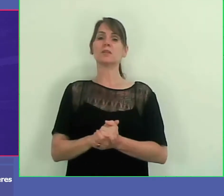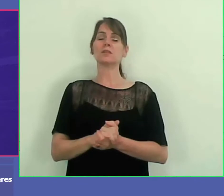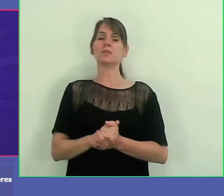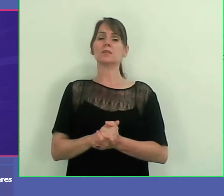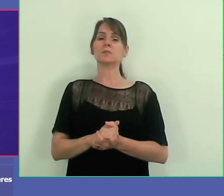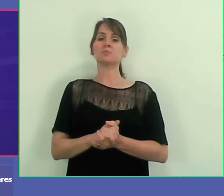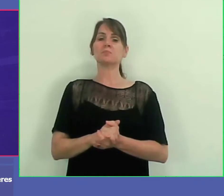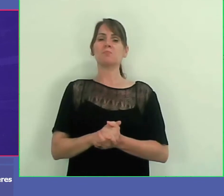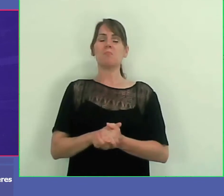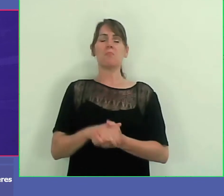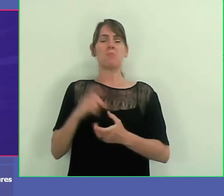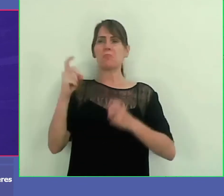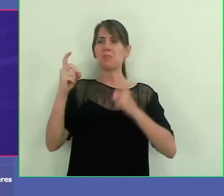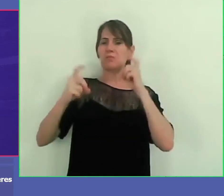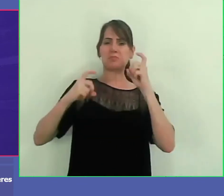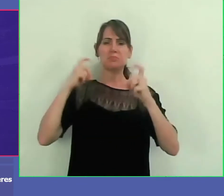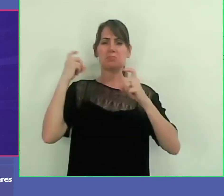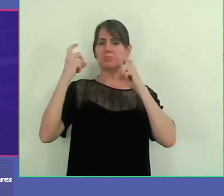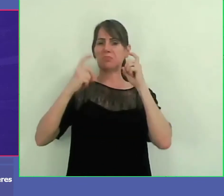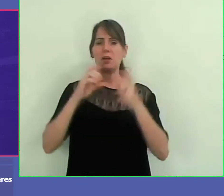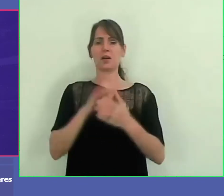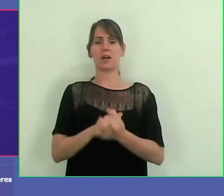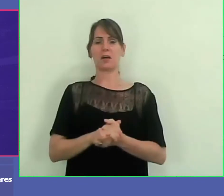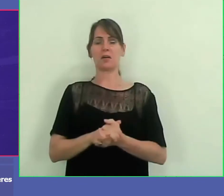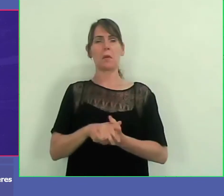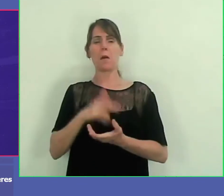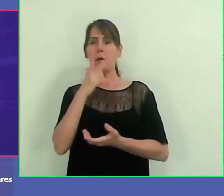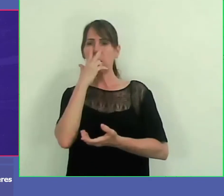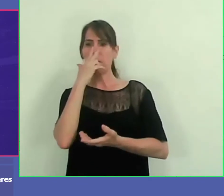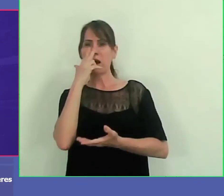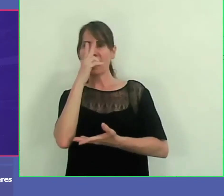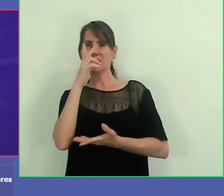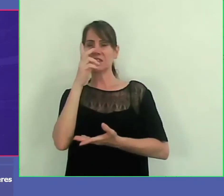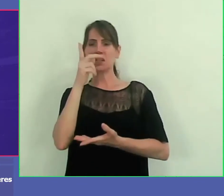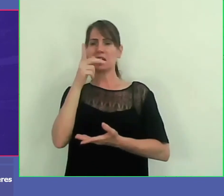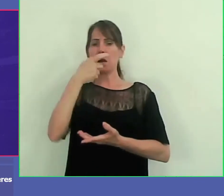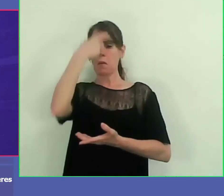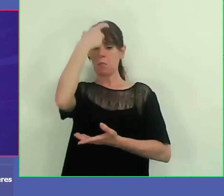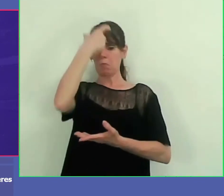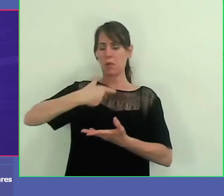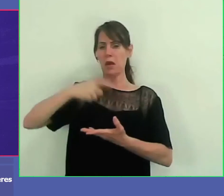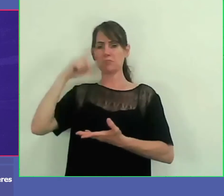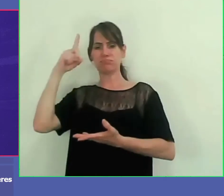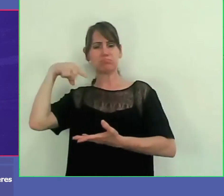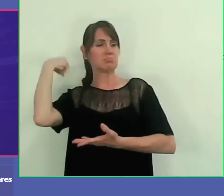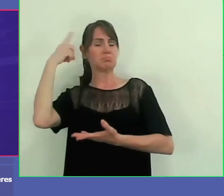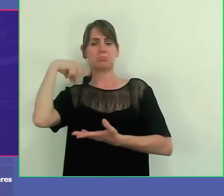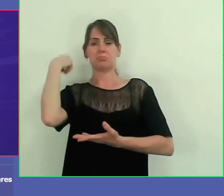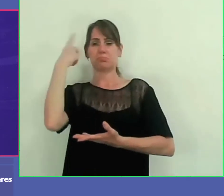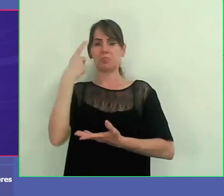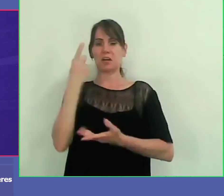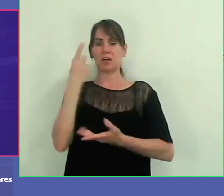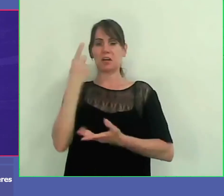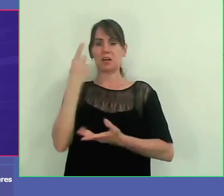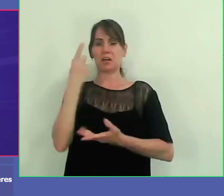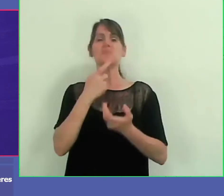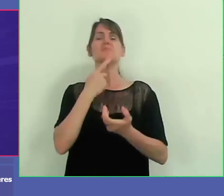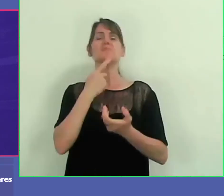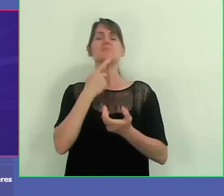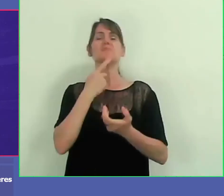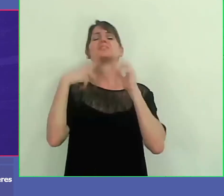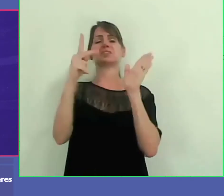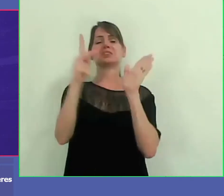inconsequentes. A inconsequência, irmãos, está também correndo solta aqui, né? Todo mundo faz as coisas,